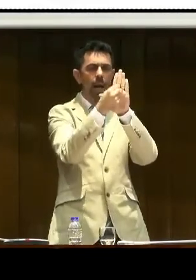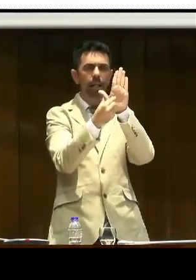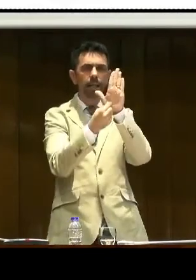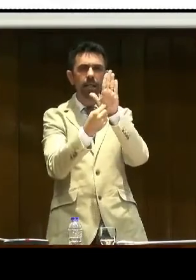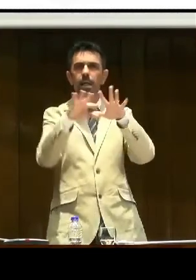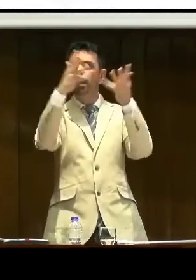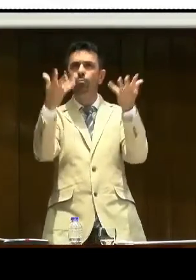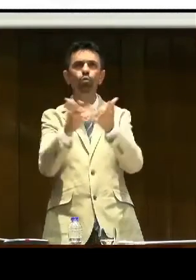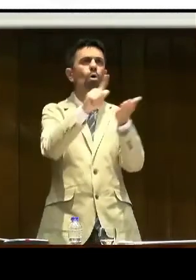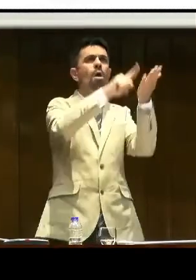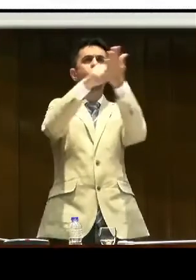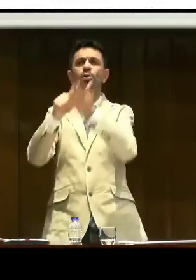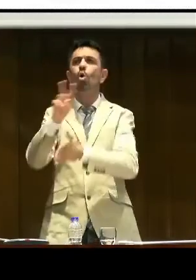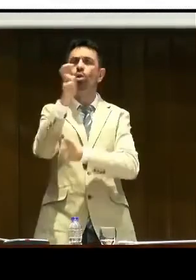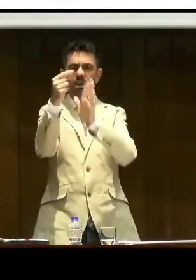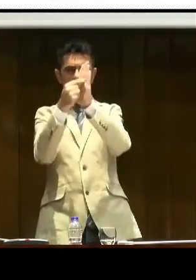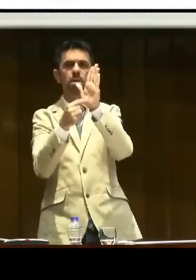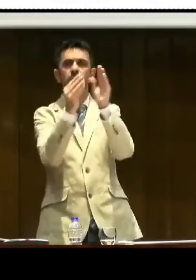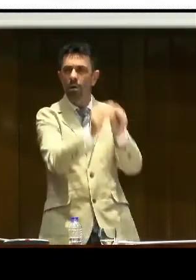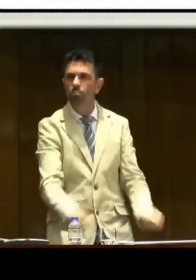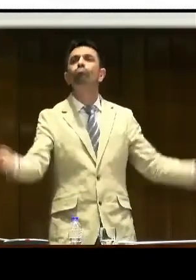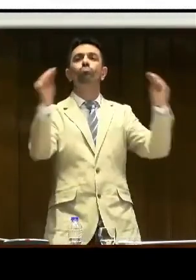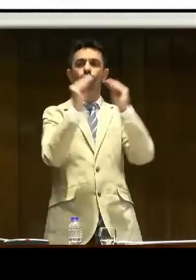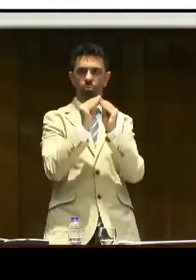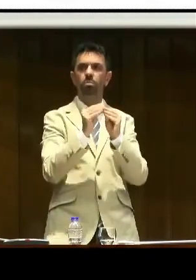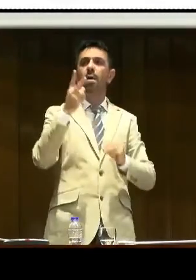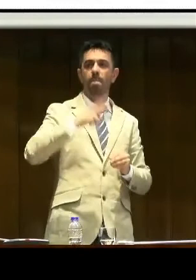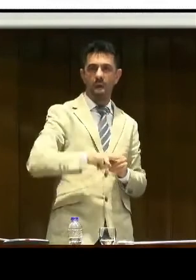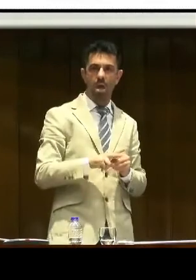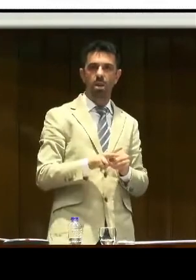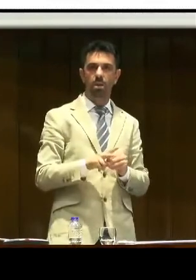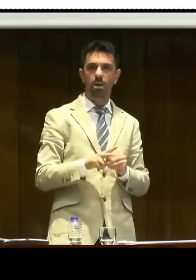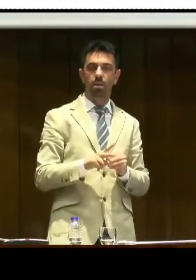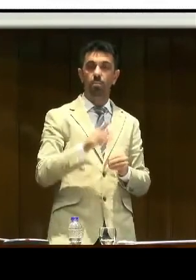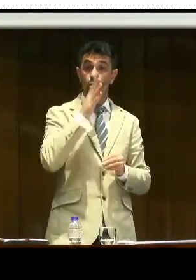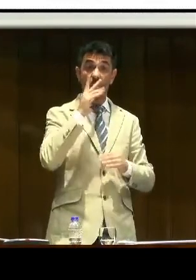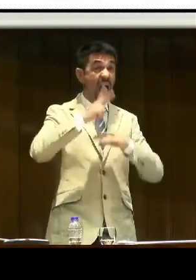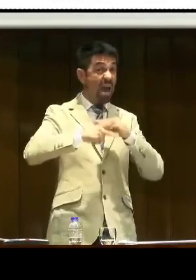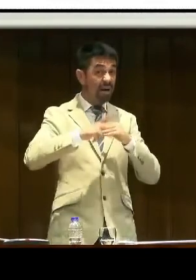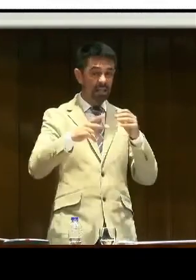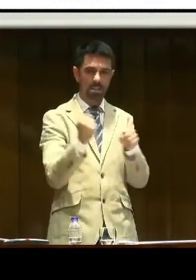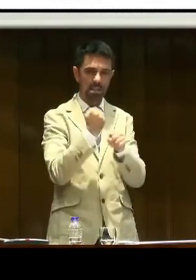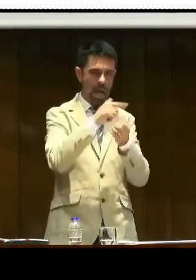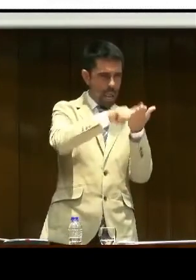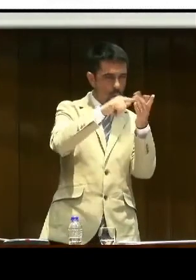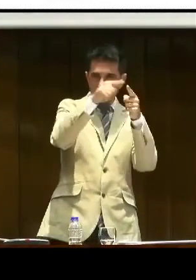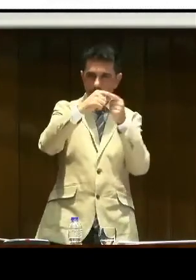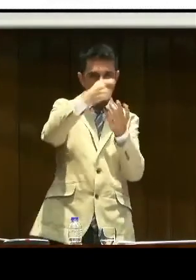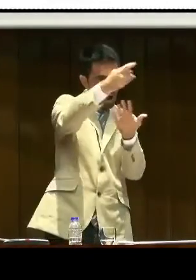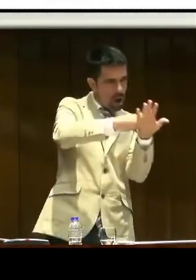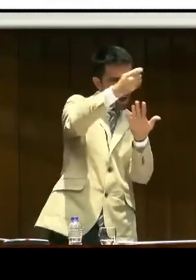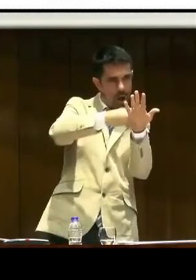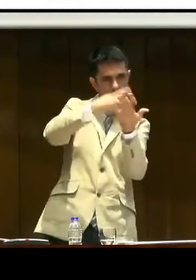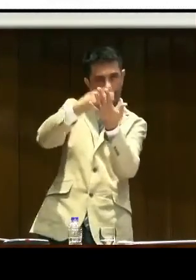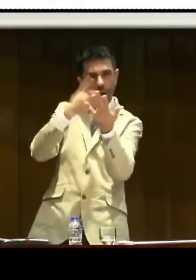mundo que Hervás había estudiado y catalogado en su catálogo de las